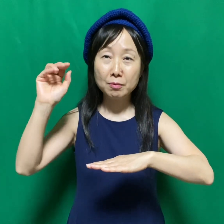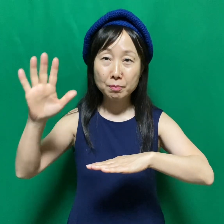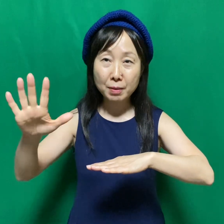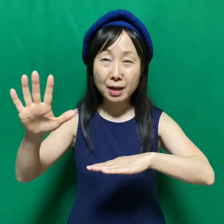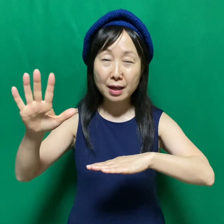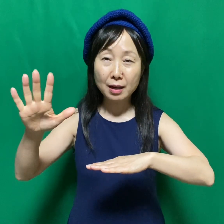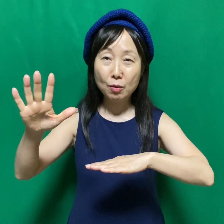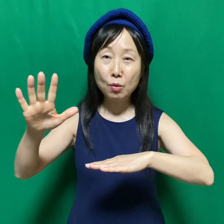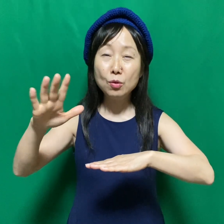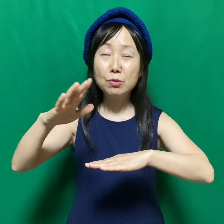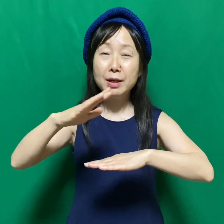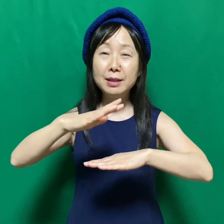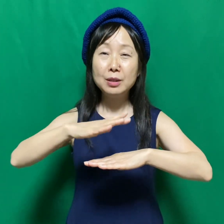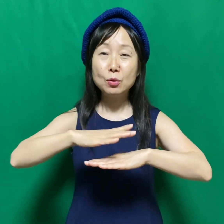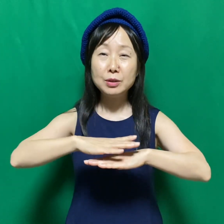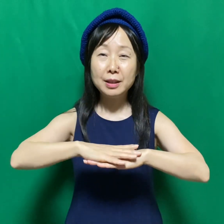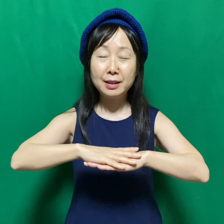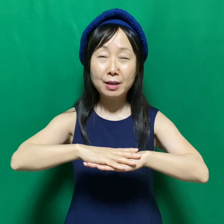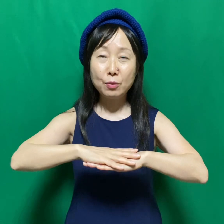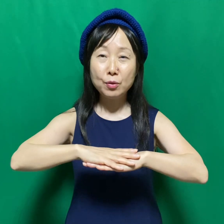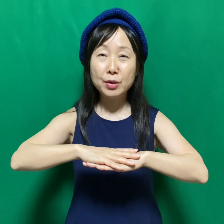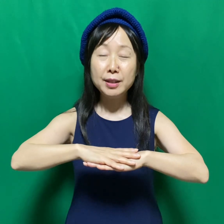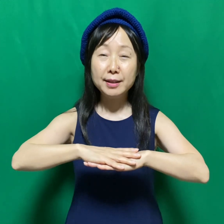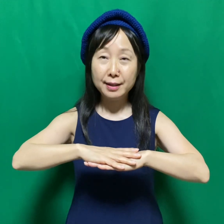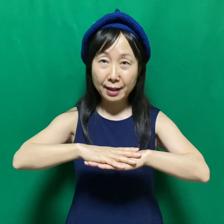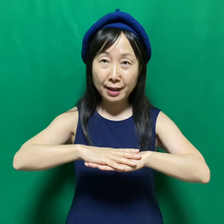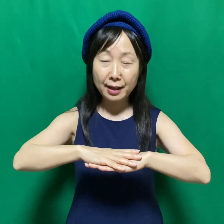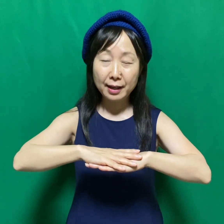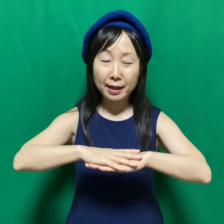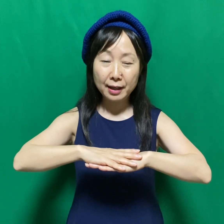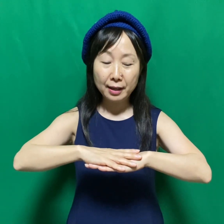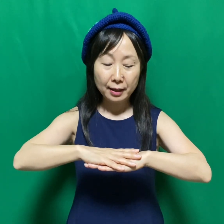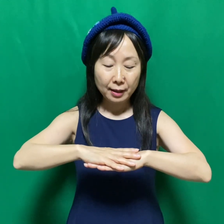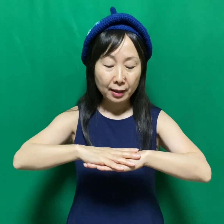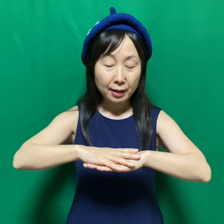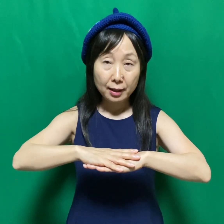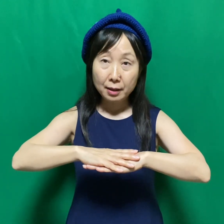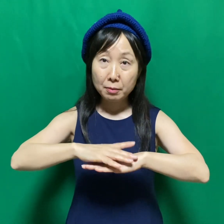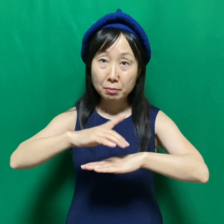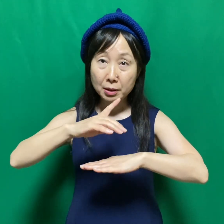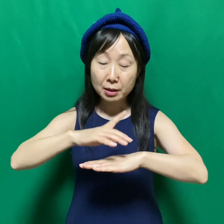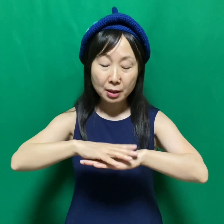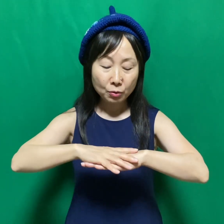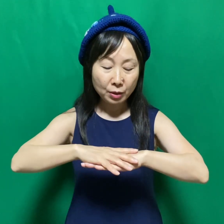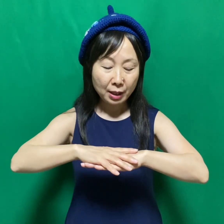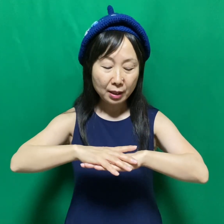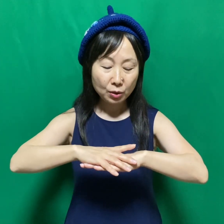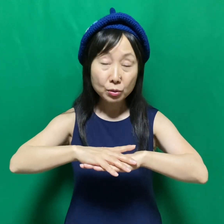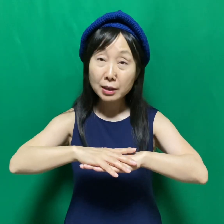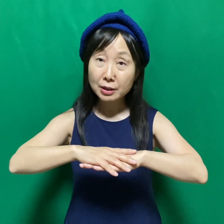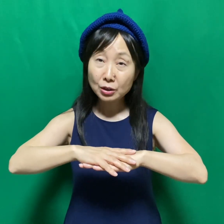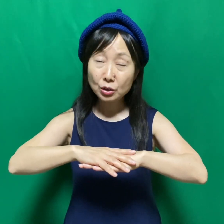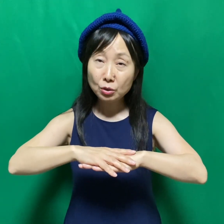パーを上に乗せておいて、右手のね、人差し指、